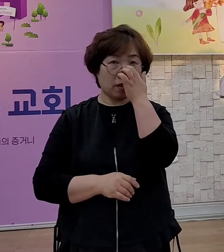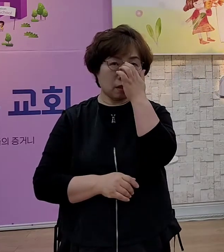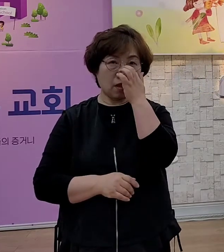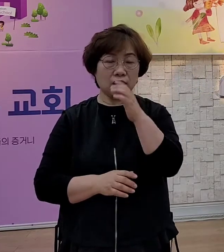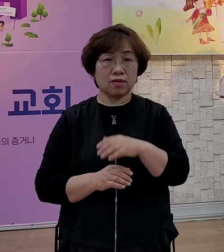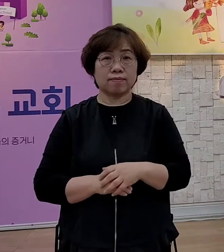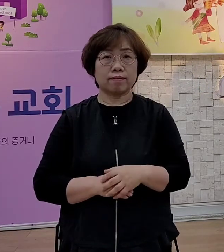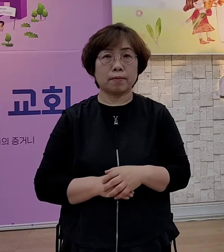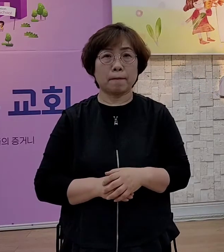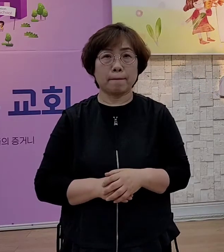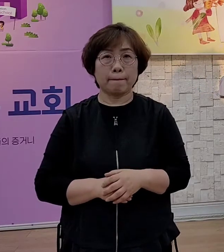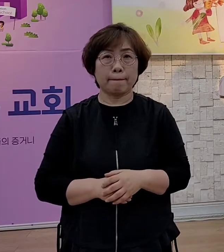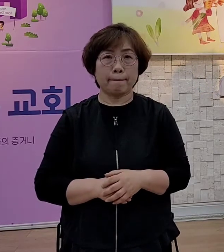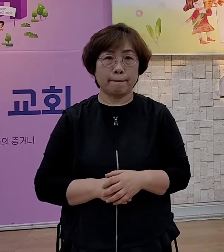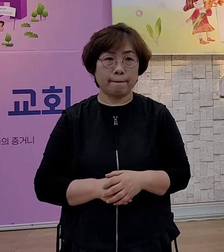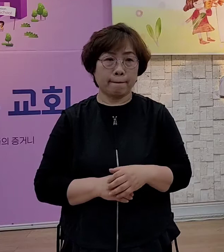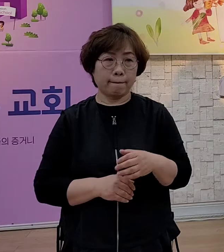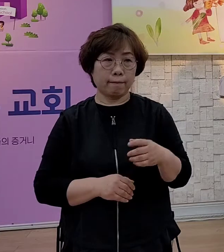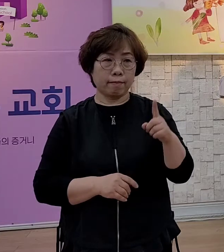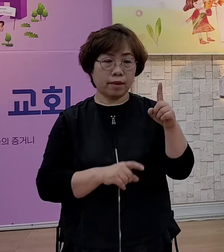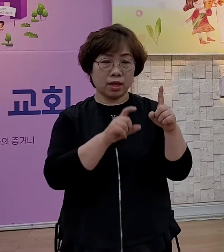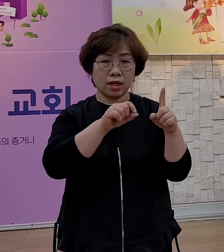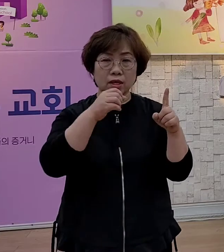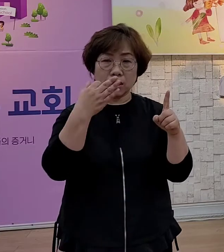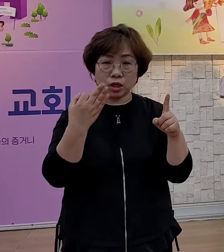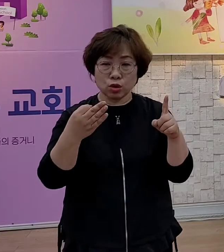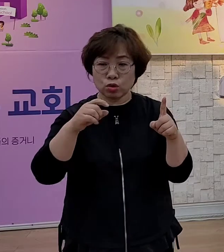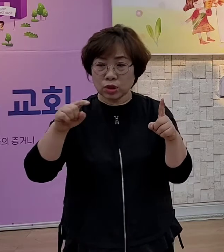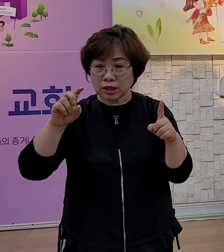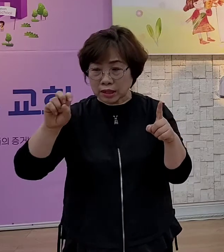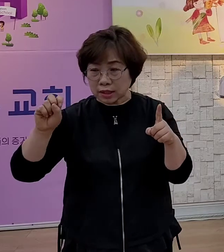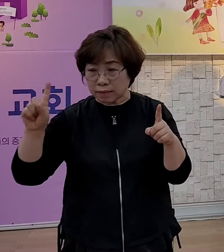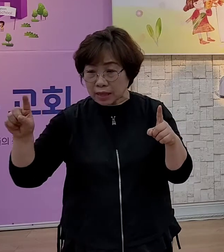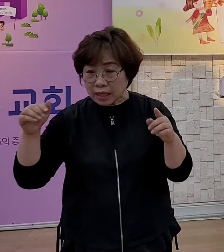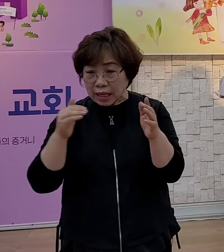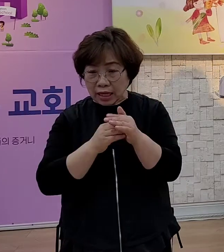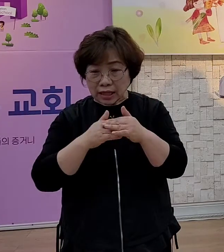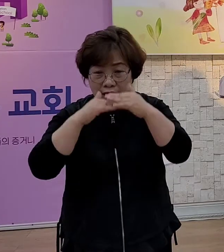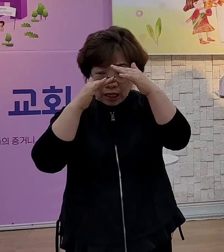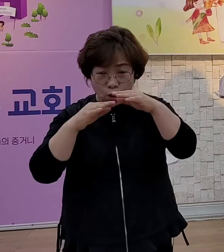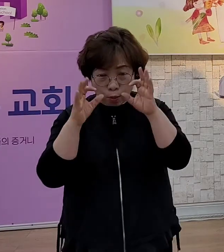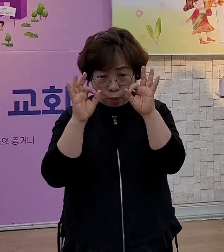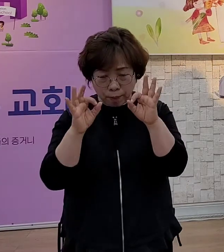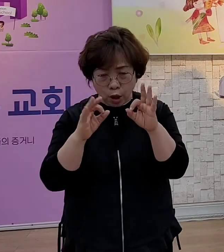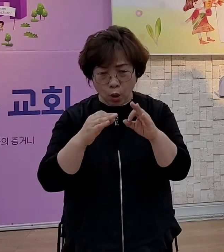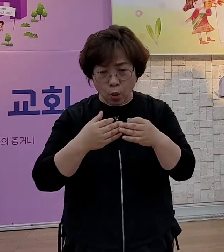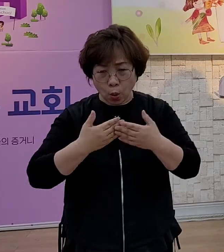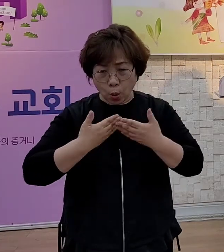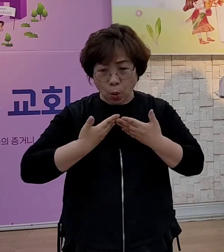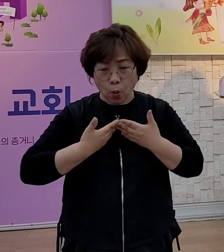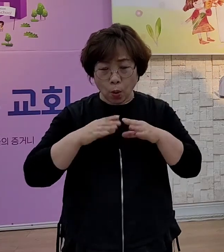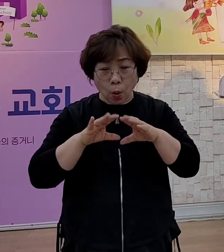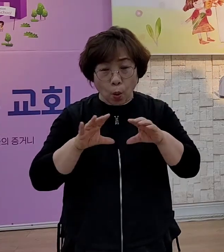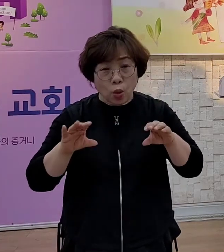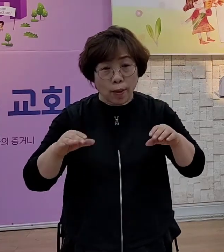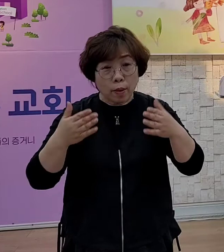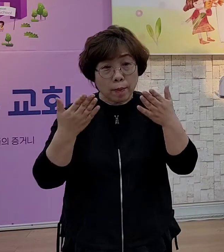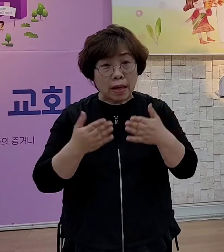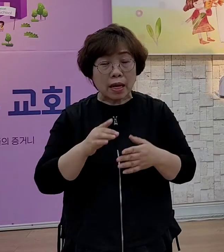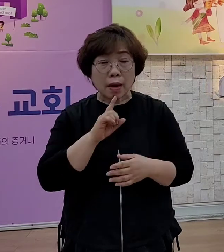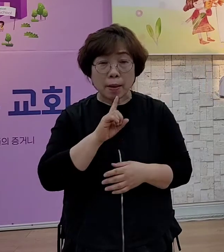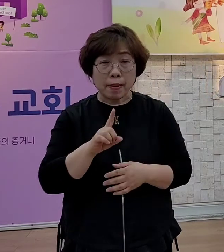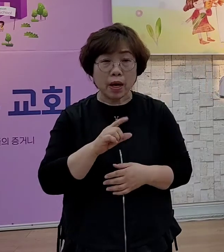우리가 19절, 20절, 21절 나중에 보면 온유함으로 받으라, 이렇게 이제 결론을 맺고 있는데 이게